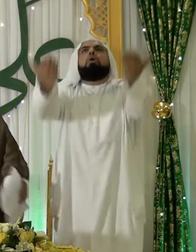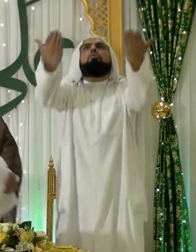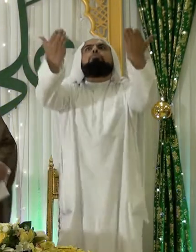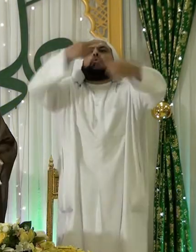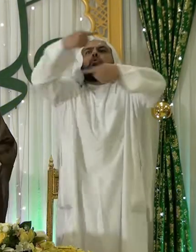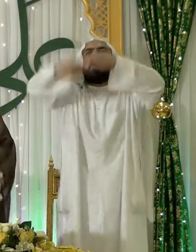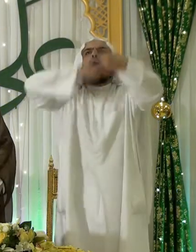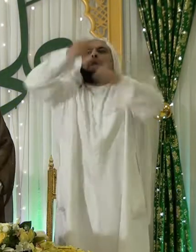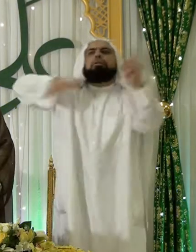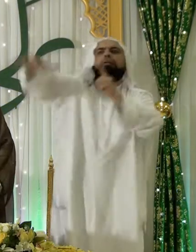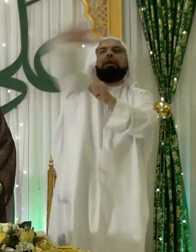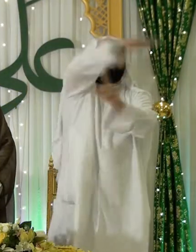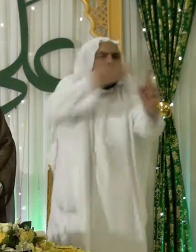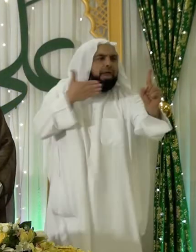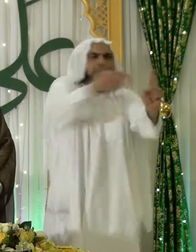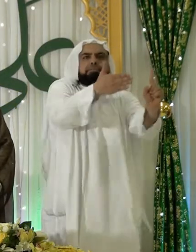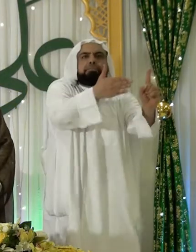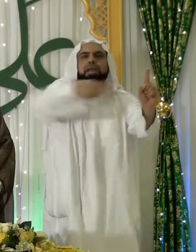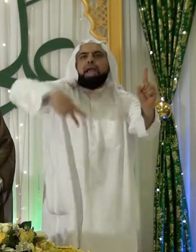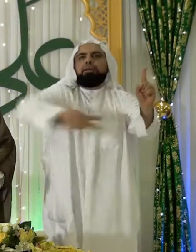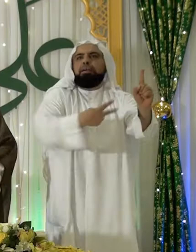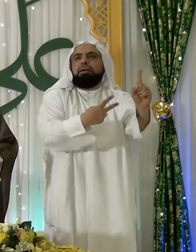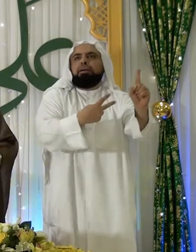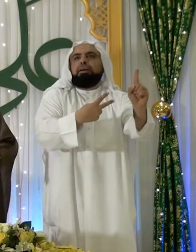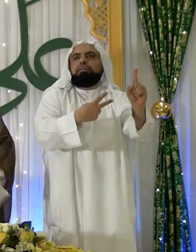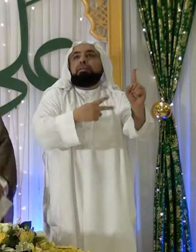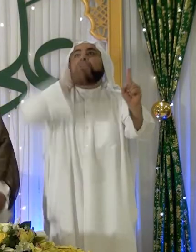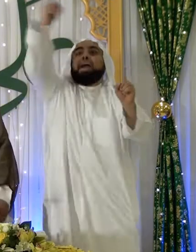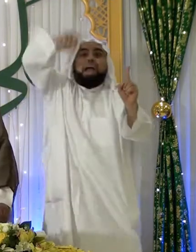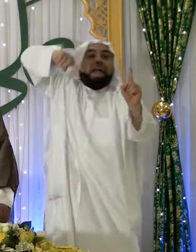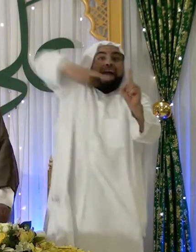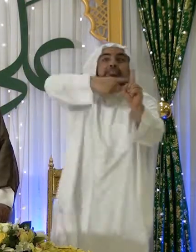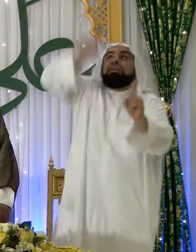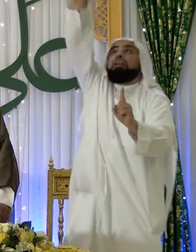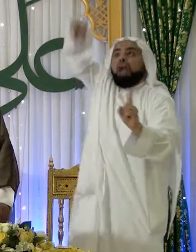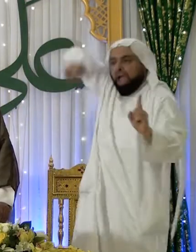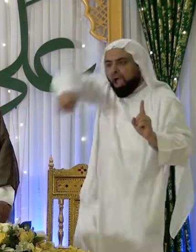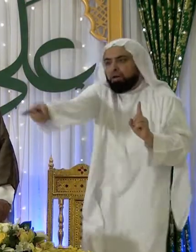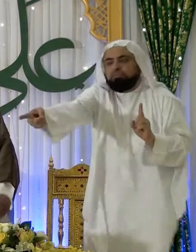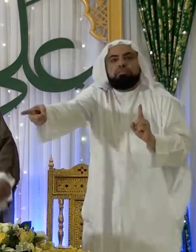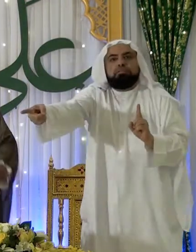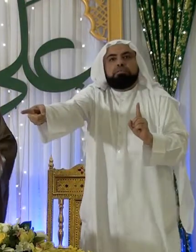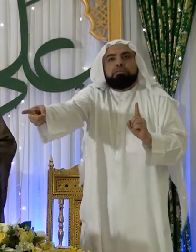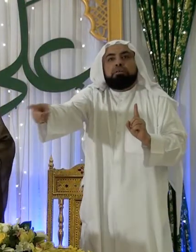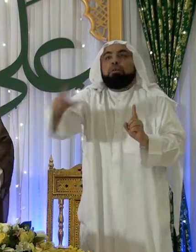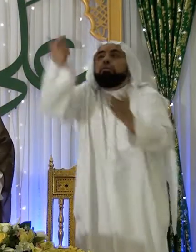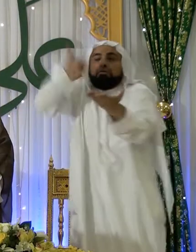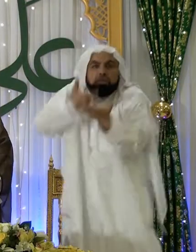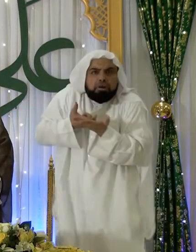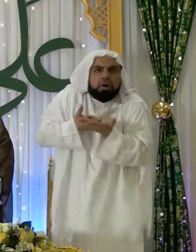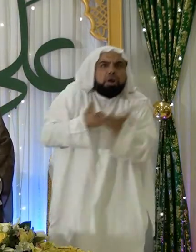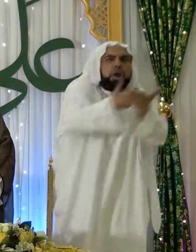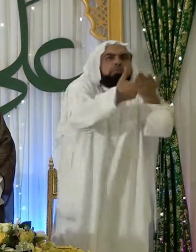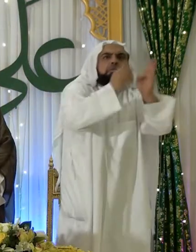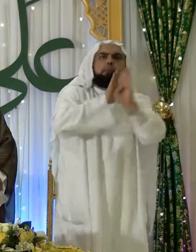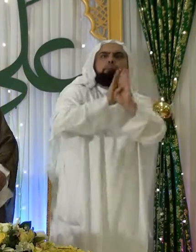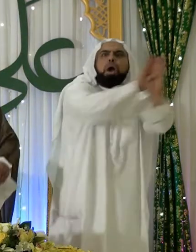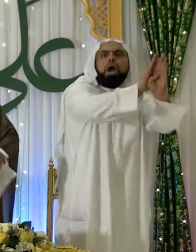اللهم والي من والاه، وعاد من عاداه، وانصر من